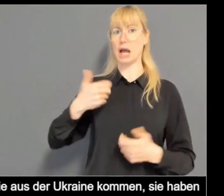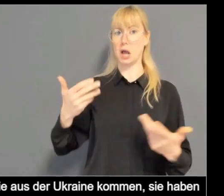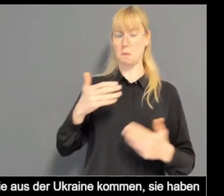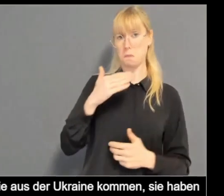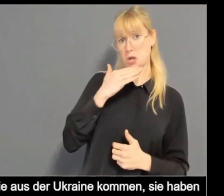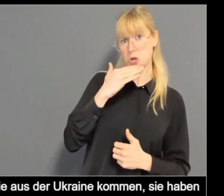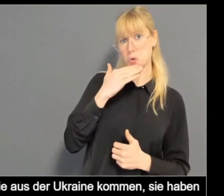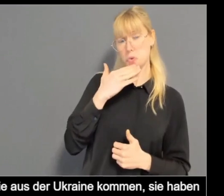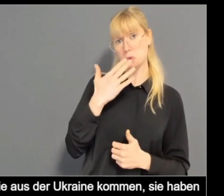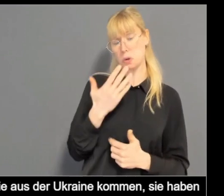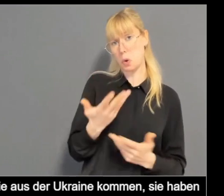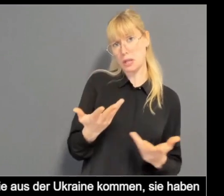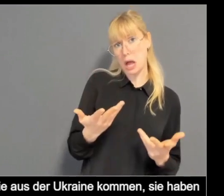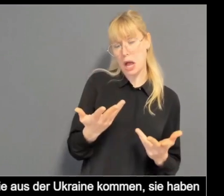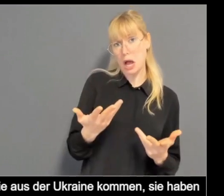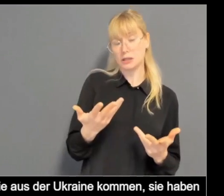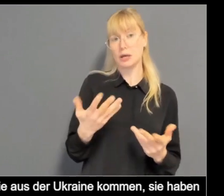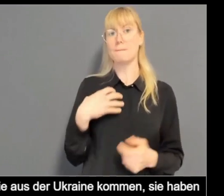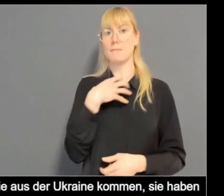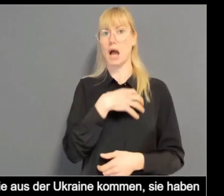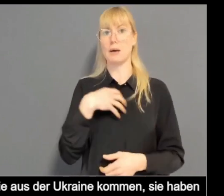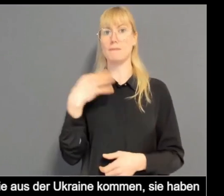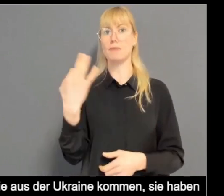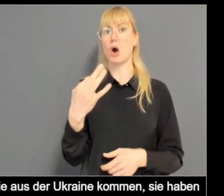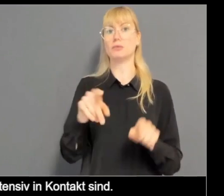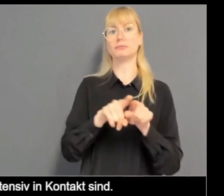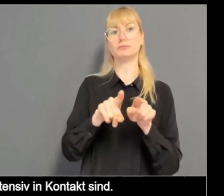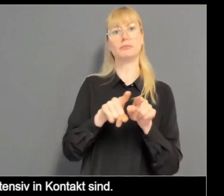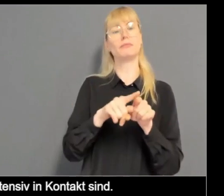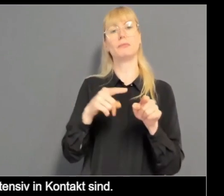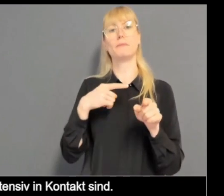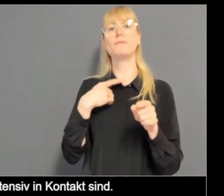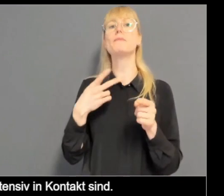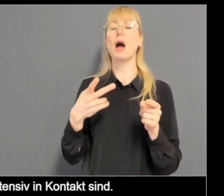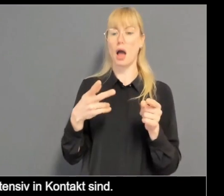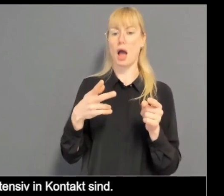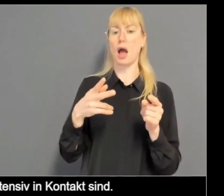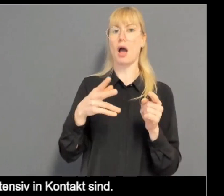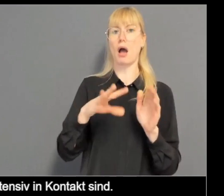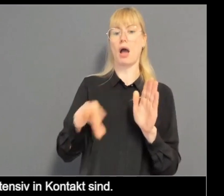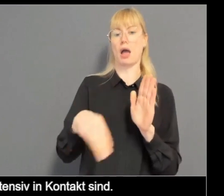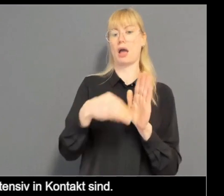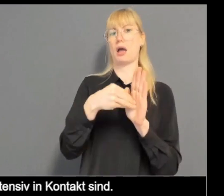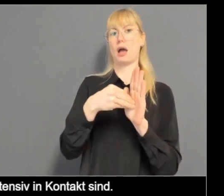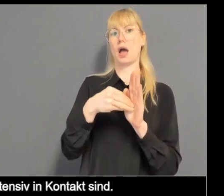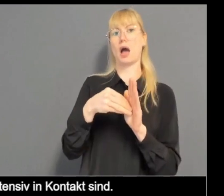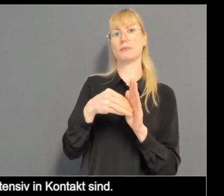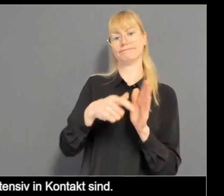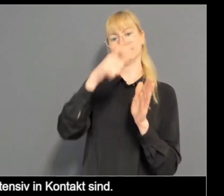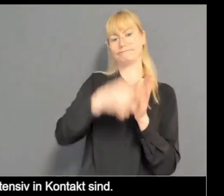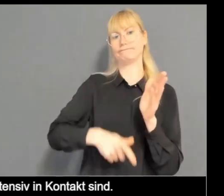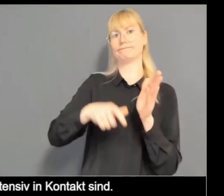Bundespolizei genannt. Reicht das aus oder müsste Bayern nicht selber an den Hauptbahnhöfen Registrierungsstellen vorsehen, damit